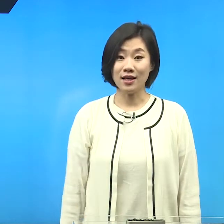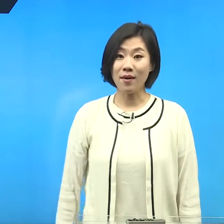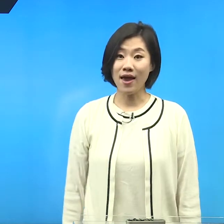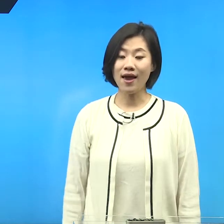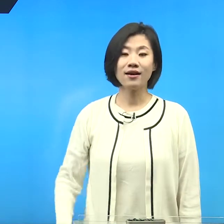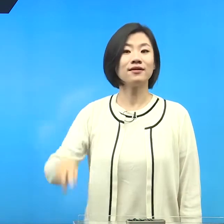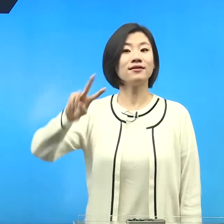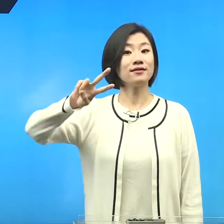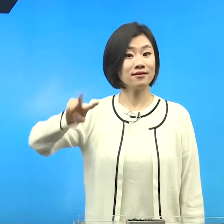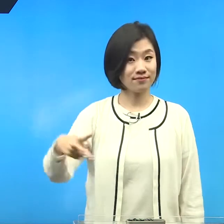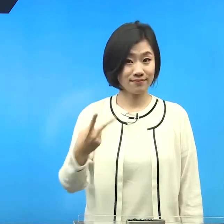200,